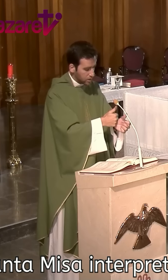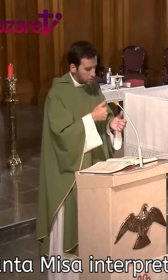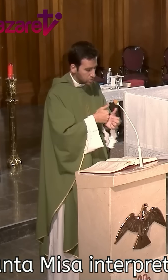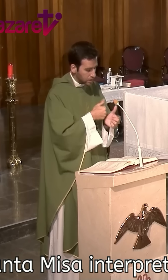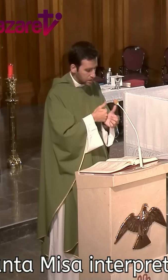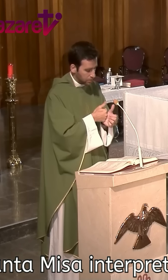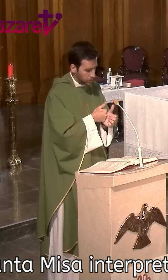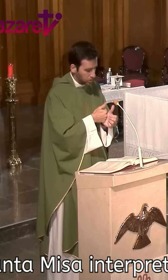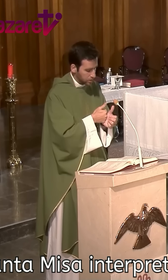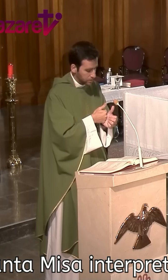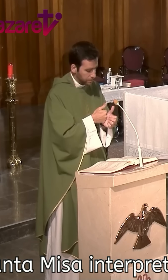sus discípulos.